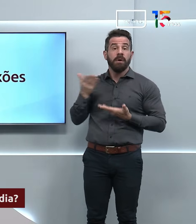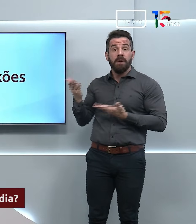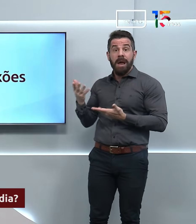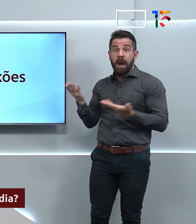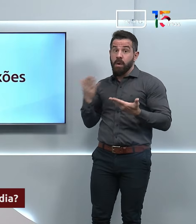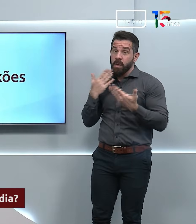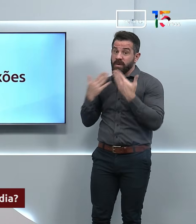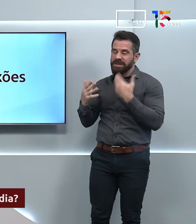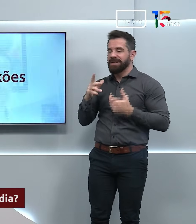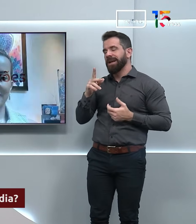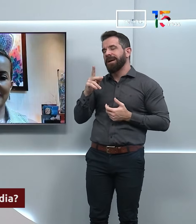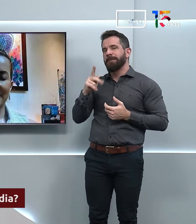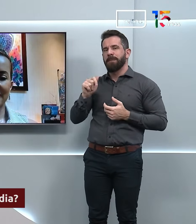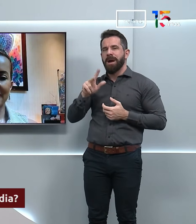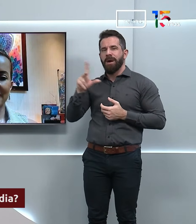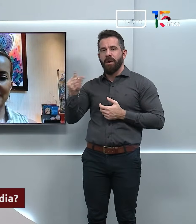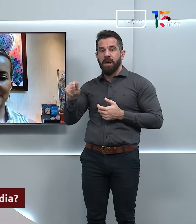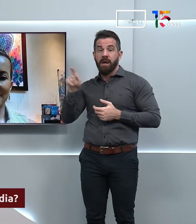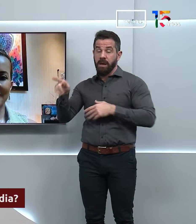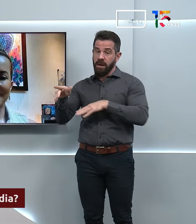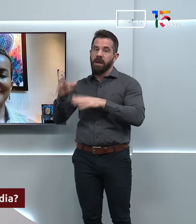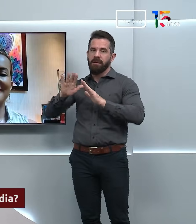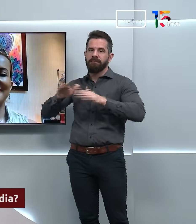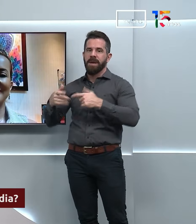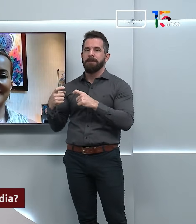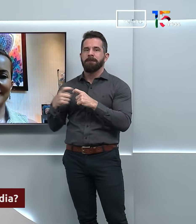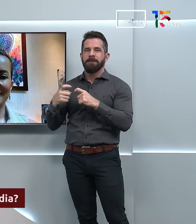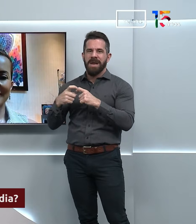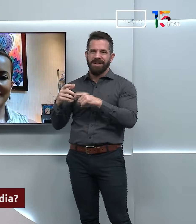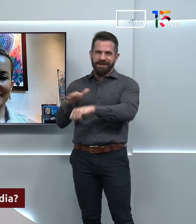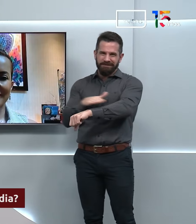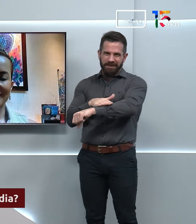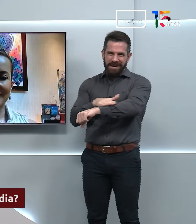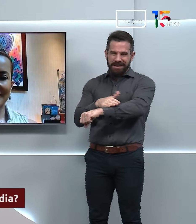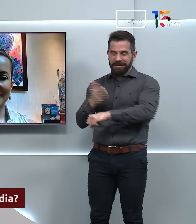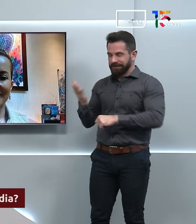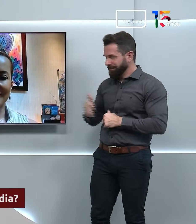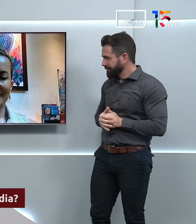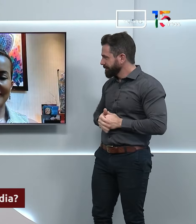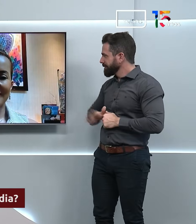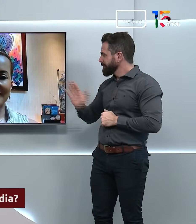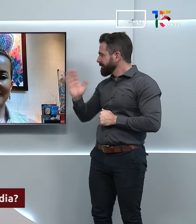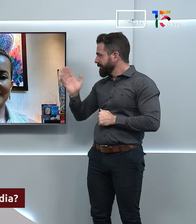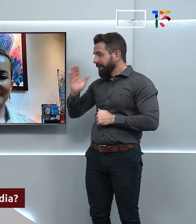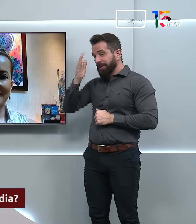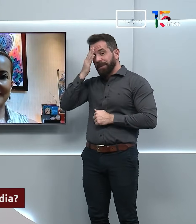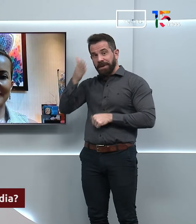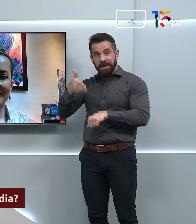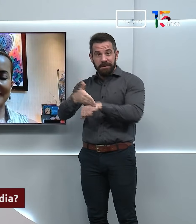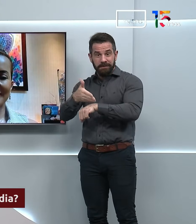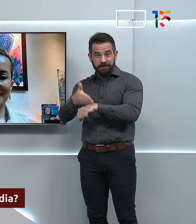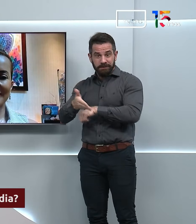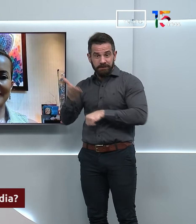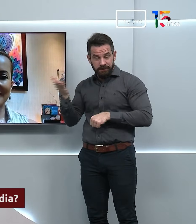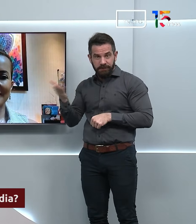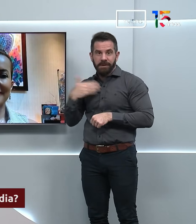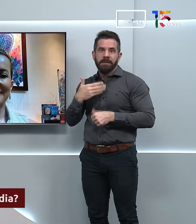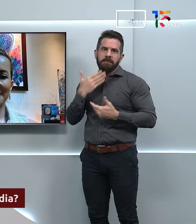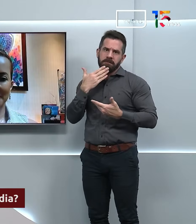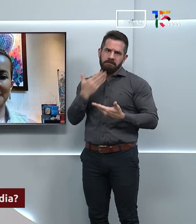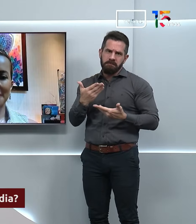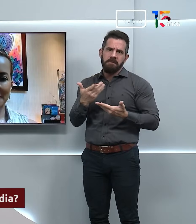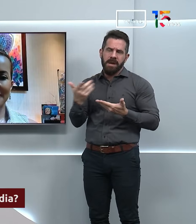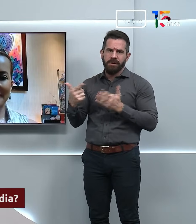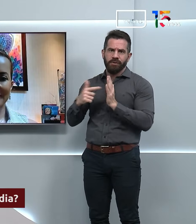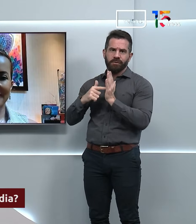de forma remota para conversar com a gente. Ela já está aqui na nossa tela. Olá, Paula, muito obrigada pela sua presença. Peço que a senhora se